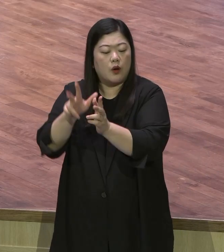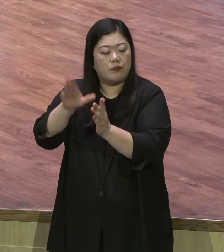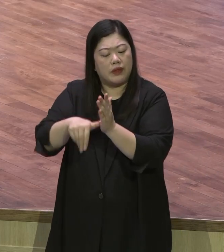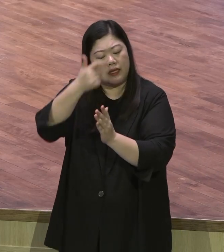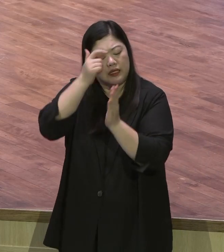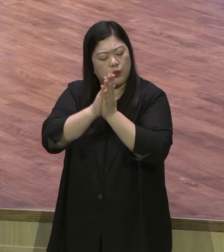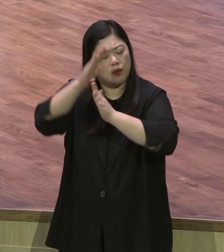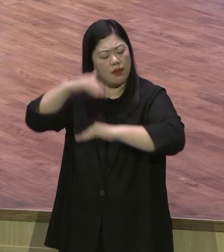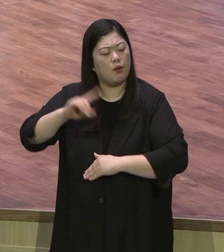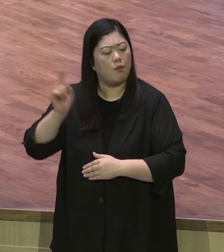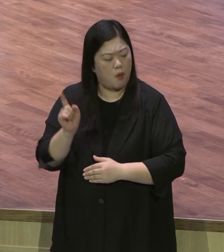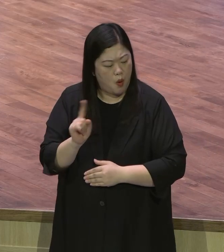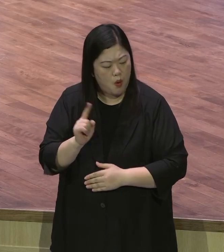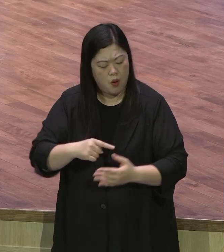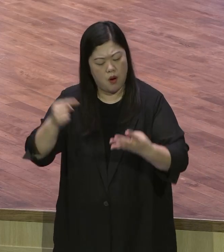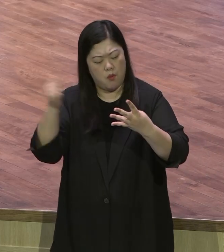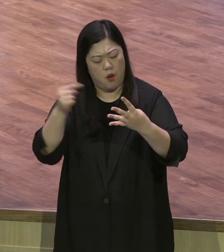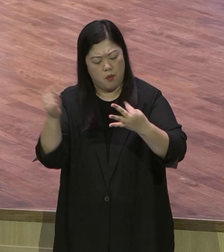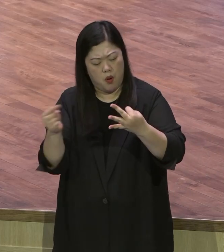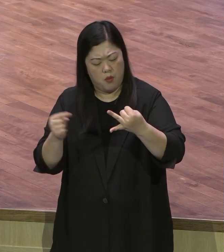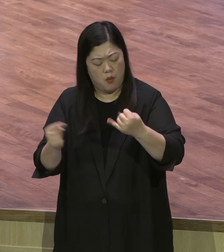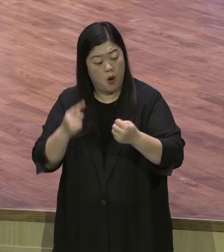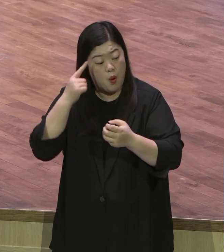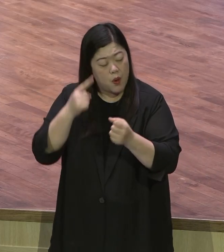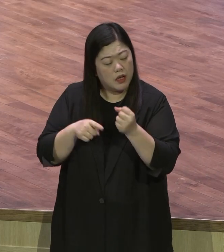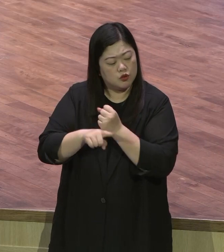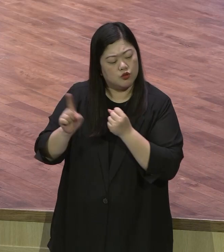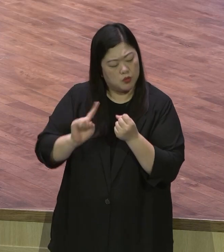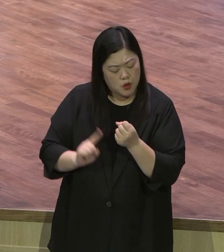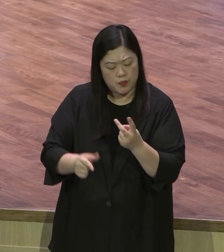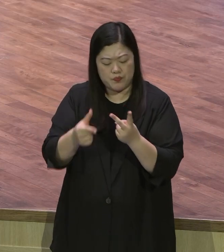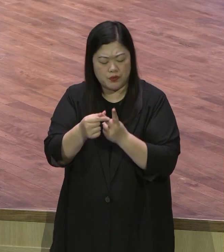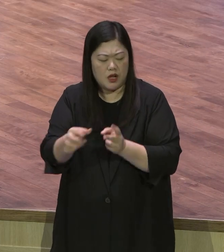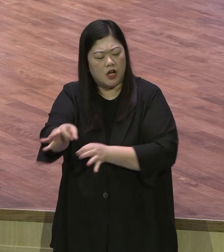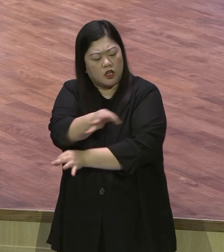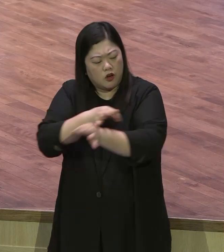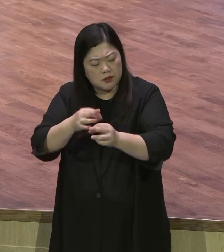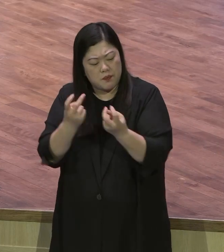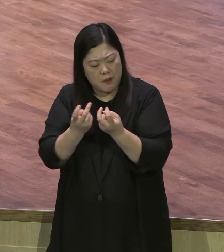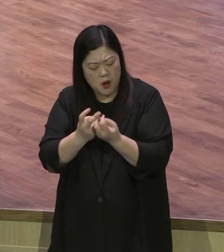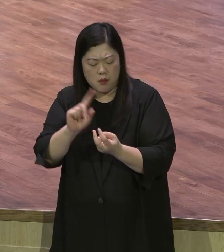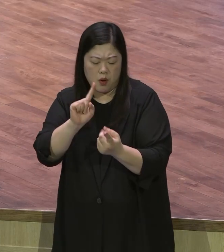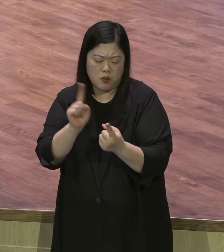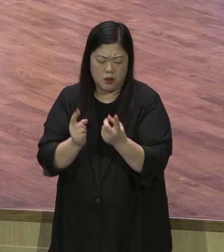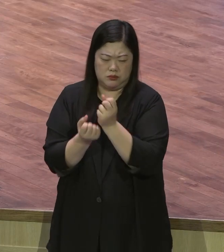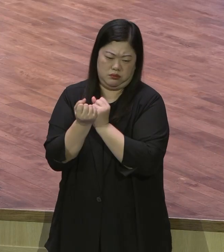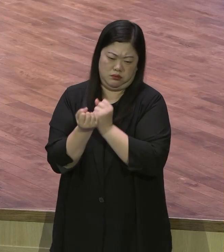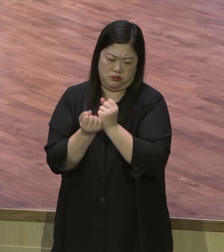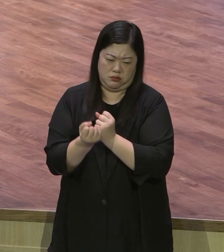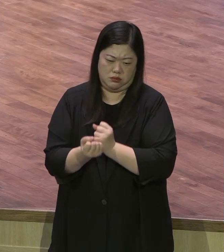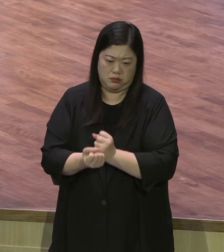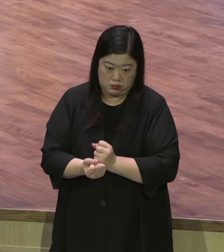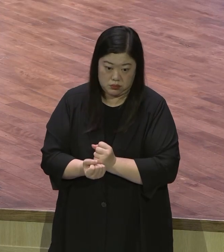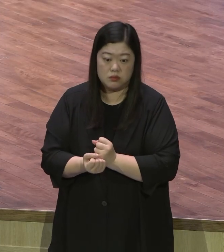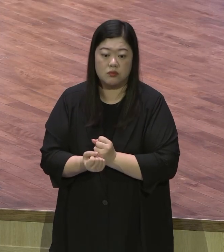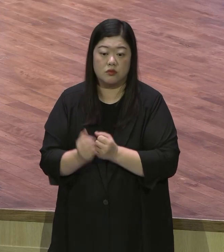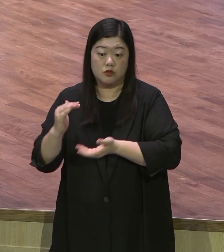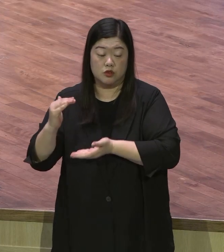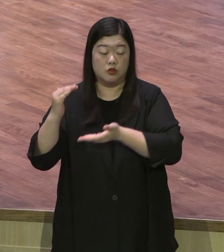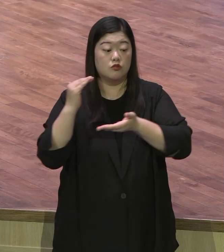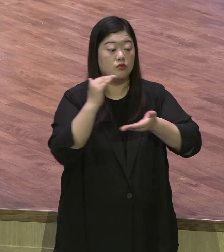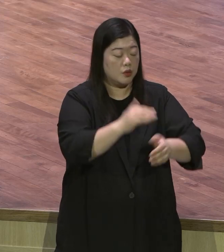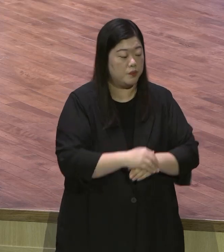쫙 내놓고, 나의 산업을 위해서 경제 콘텐츠, 경제적인 생활 쫙 사실을 딱 말해놓고, 이런 산업이지만